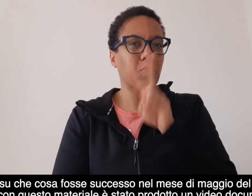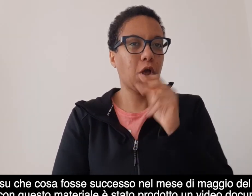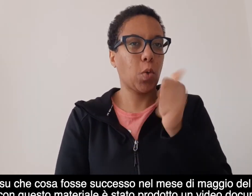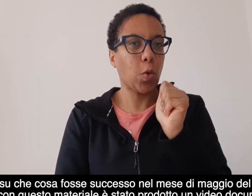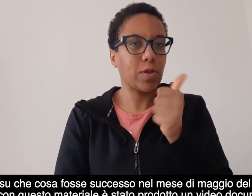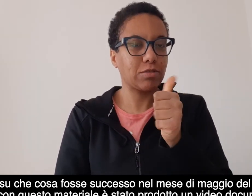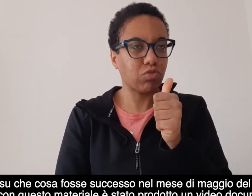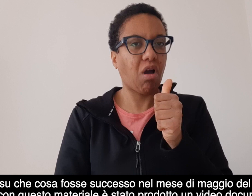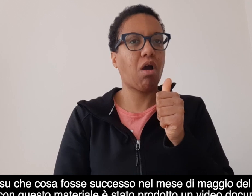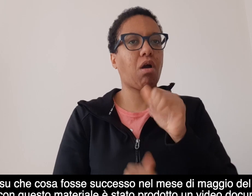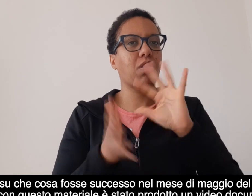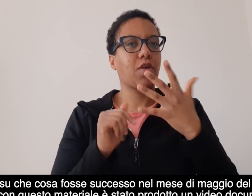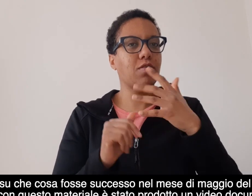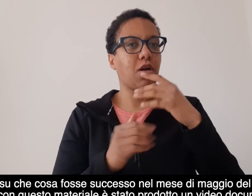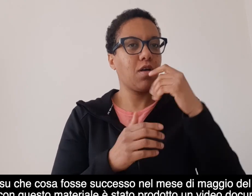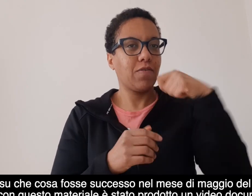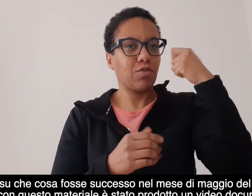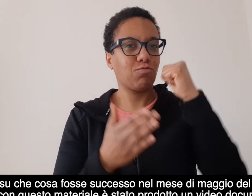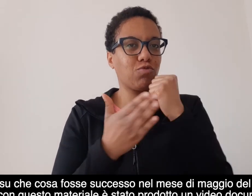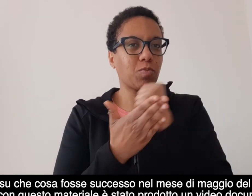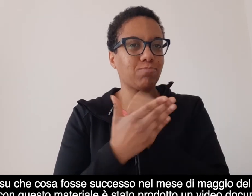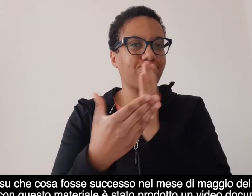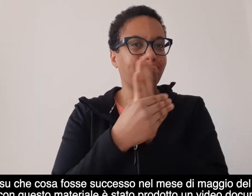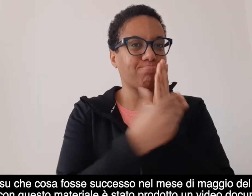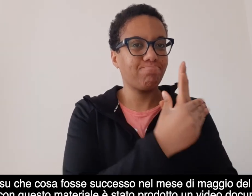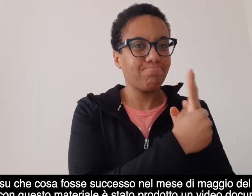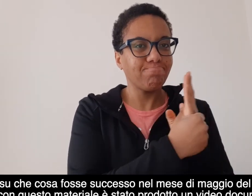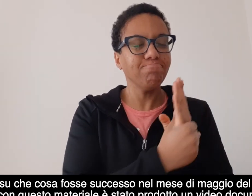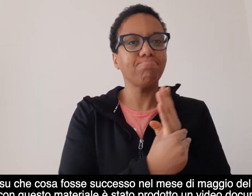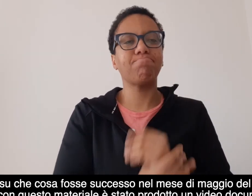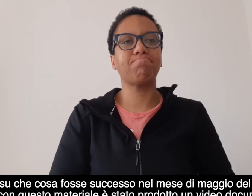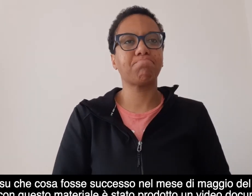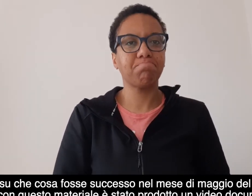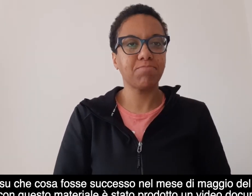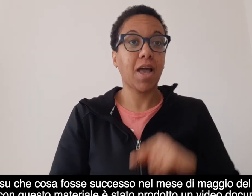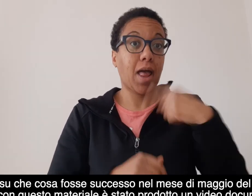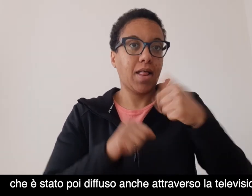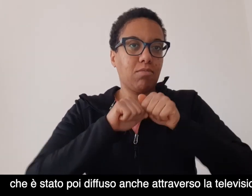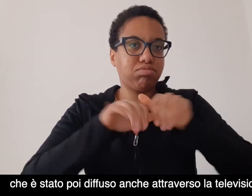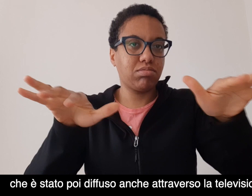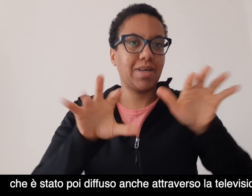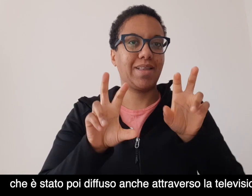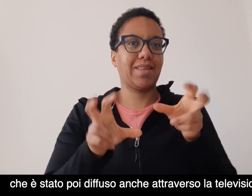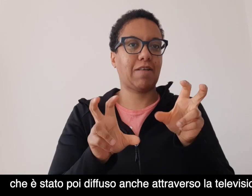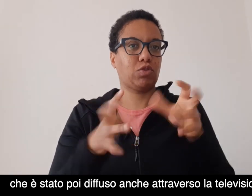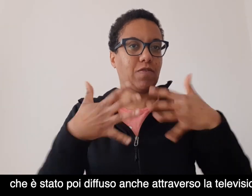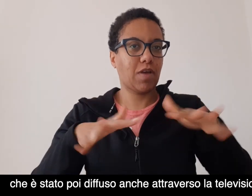2011 e con questo materiale è stato prodotto un video documentario che è stato poi diffuso anche attraverso la